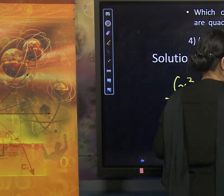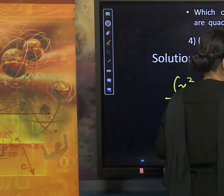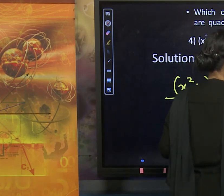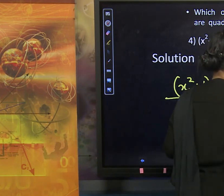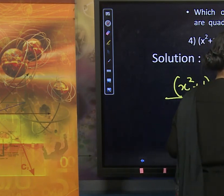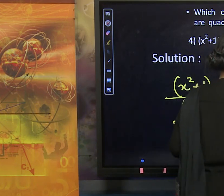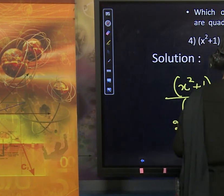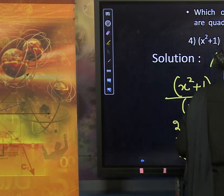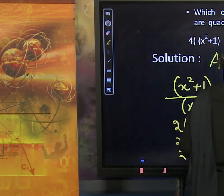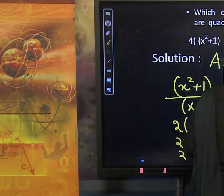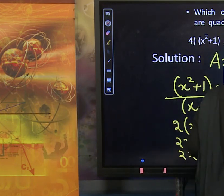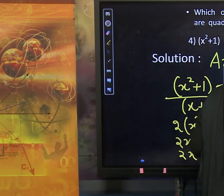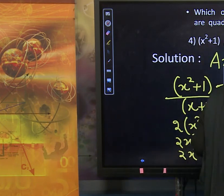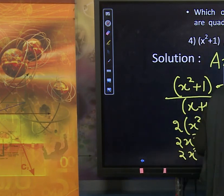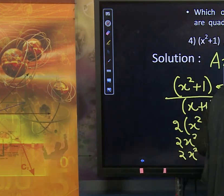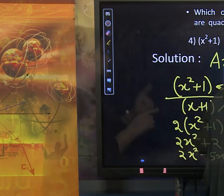यह क्वाड्रेटिक इक्वेशन है।